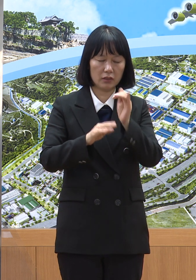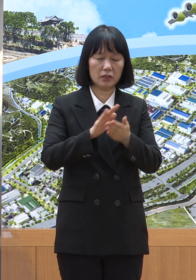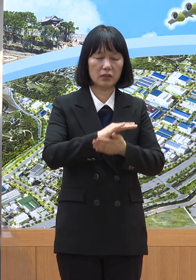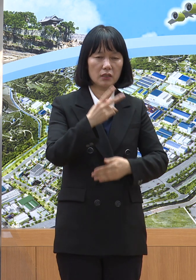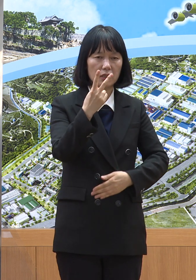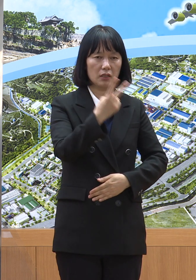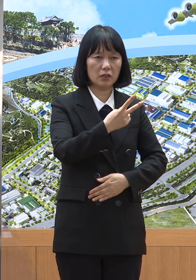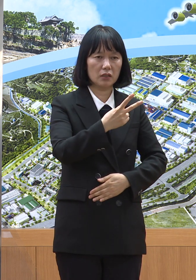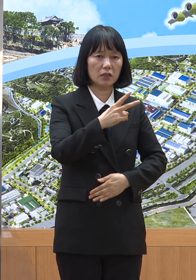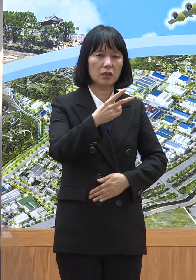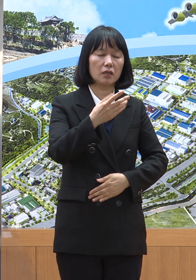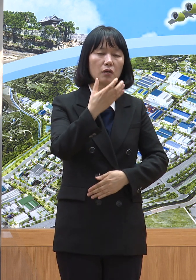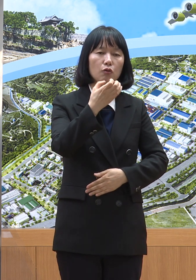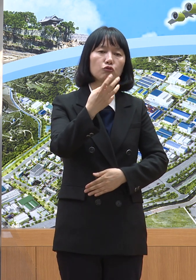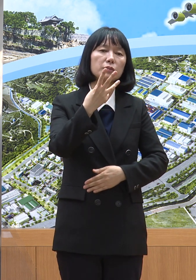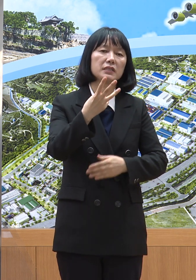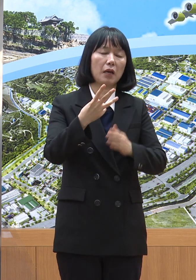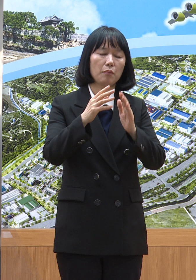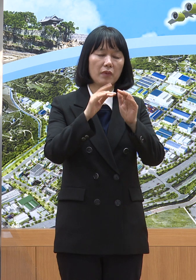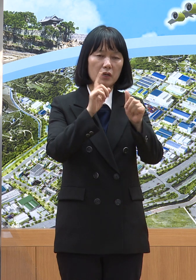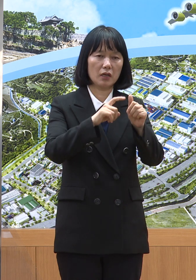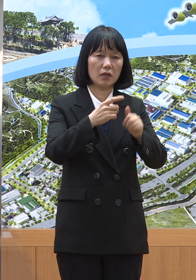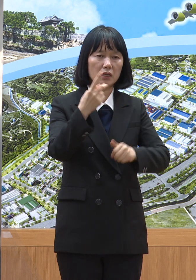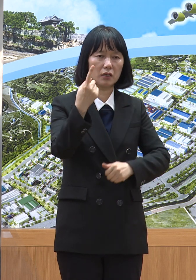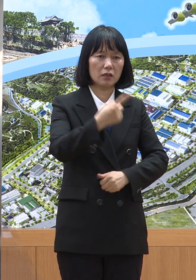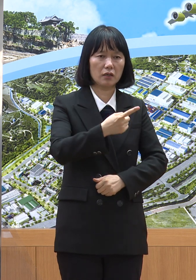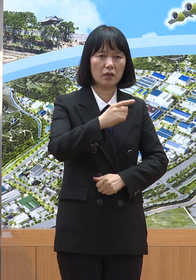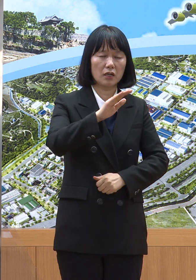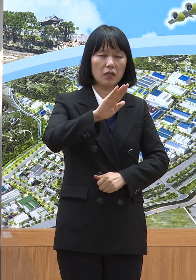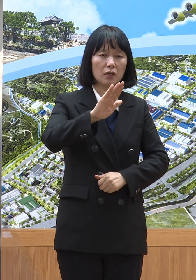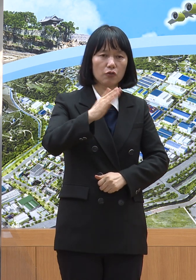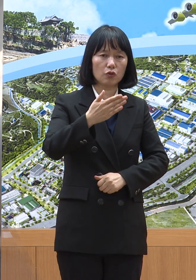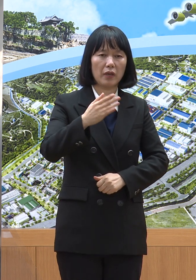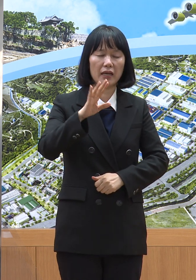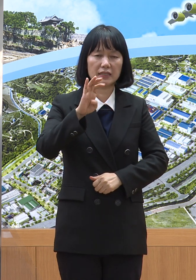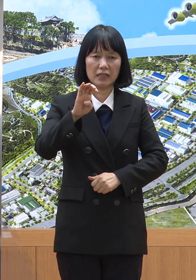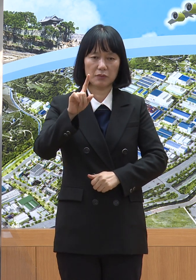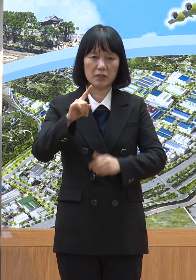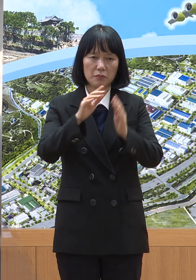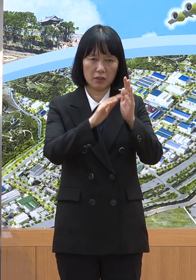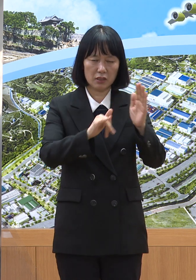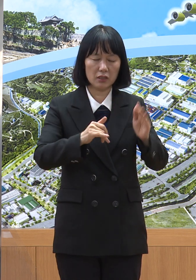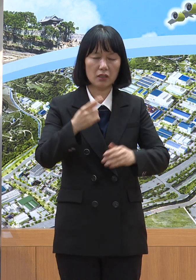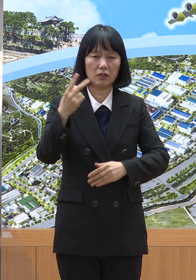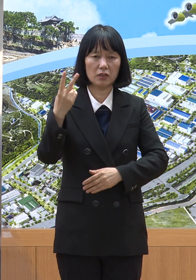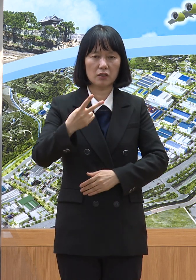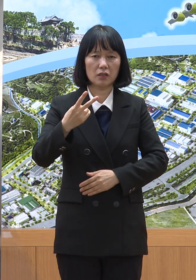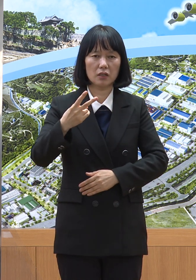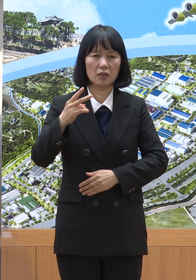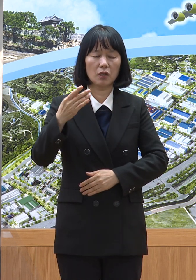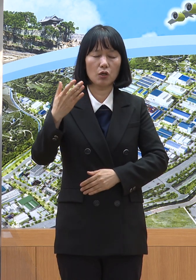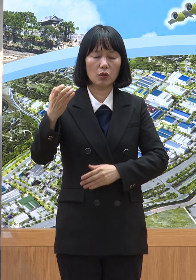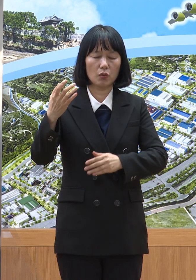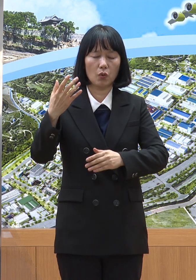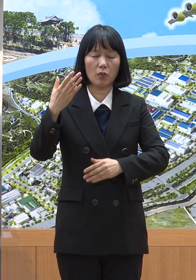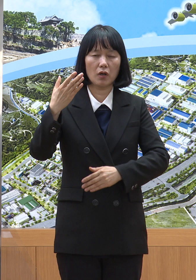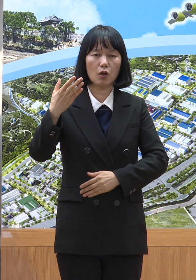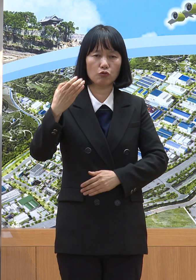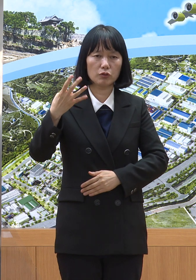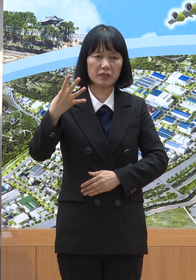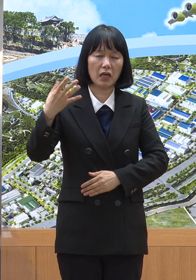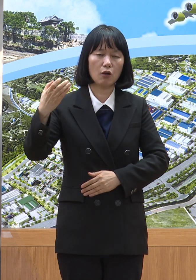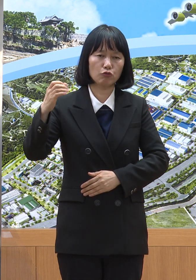진주 2093번 확진자는 1941번의 가족이고 진주 2094,